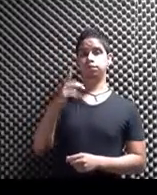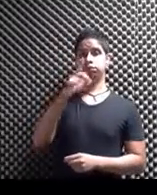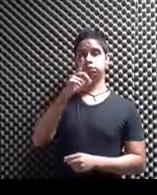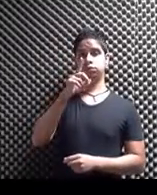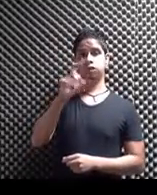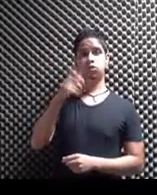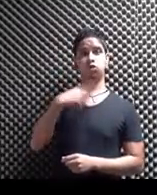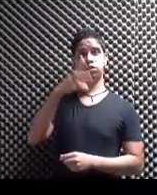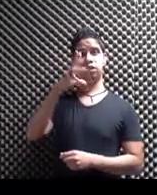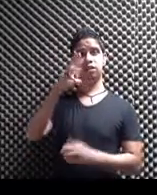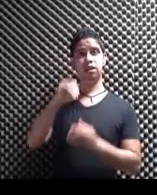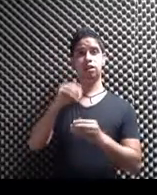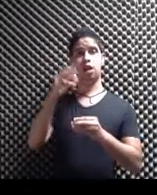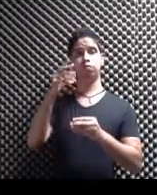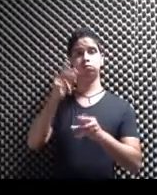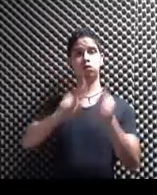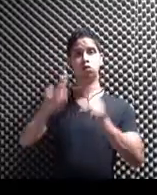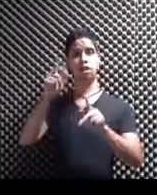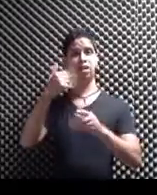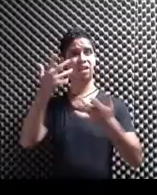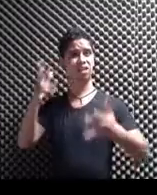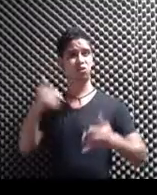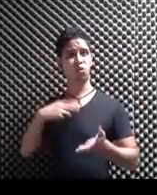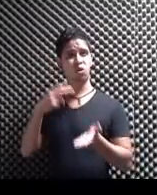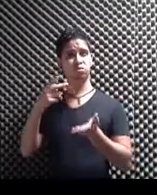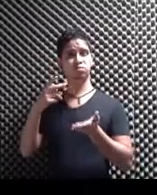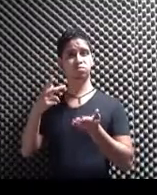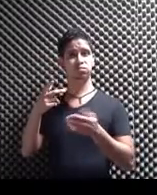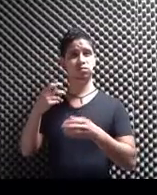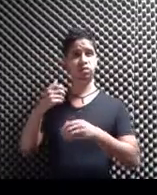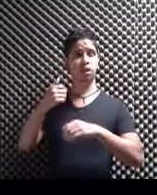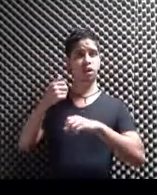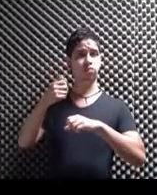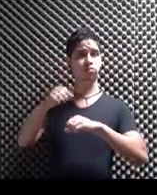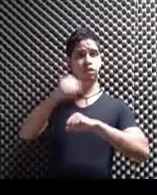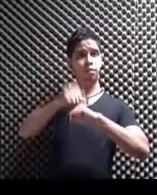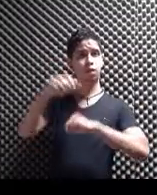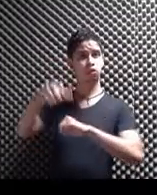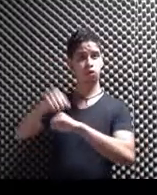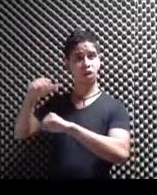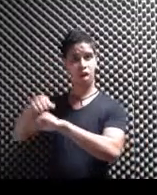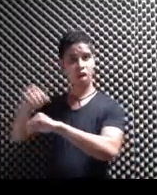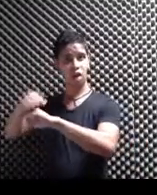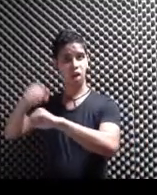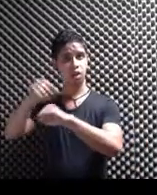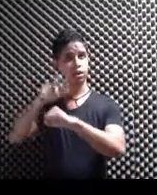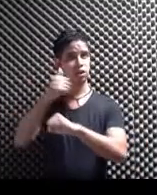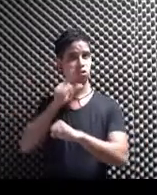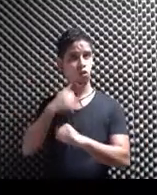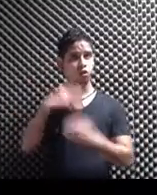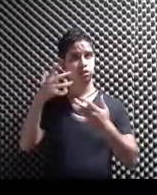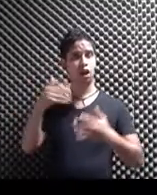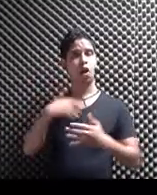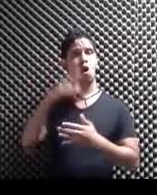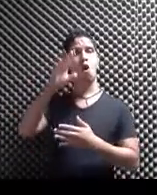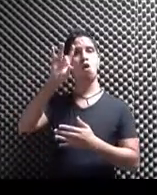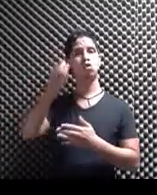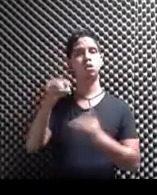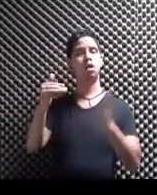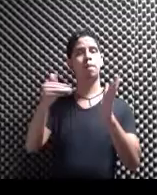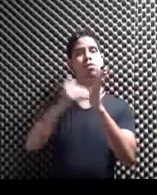hecho sus reservaciones y la empresa ha recaudado más de 80 millones de dólares en depósitos